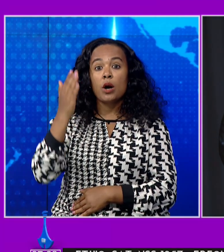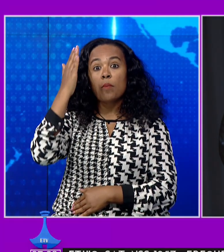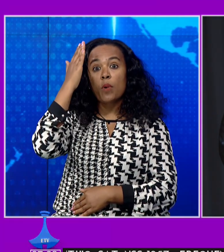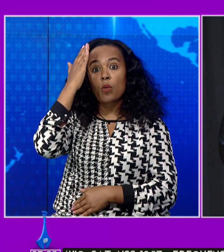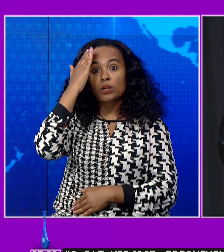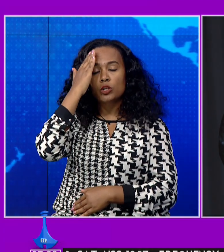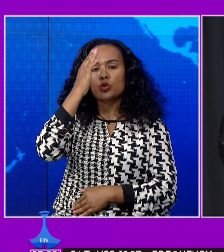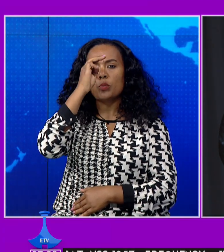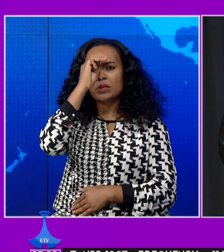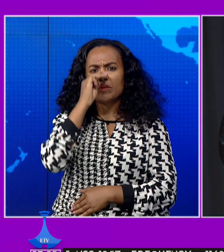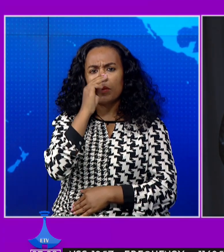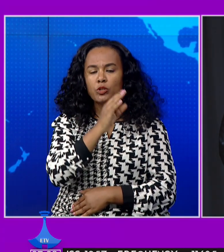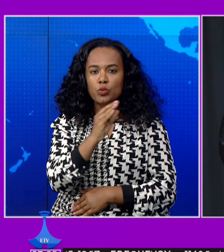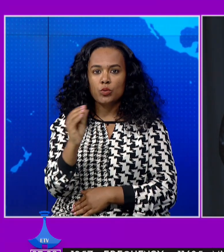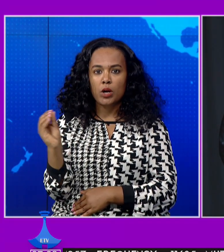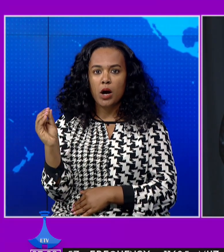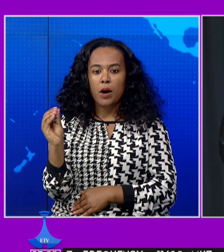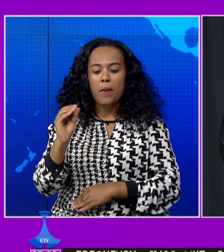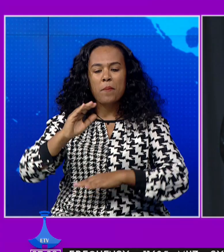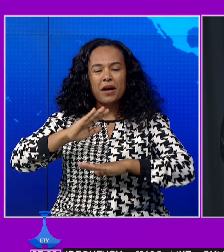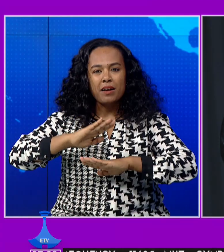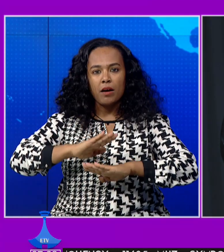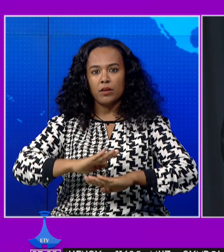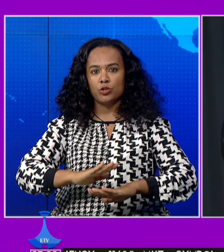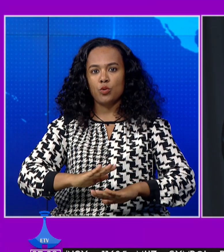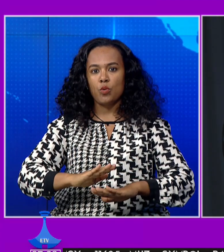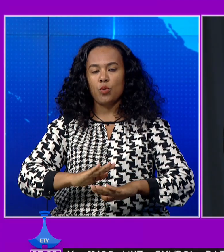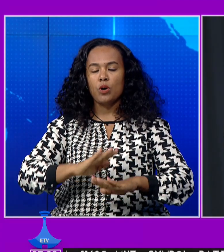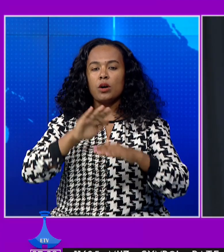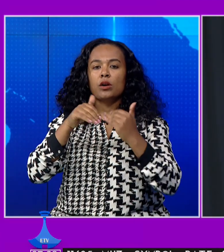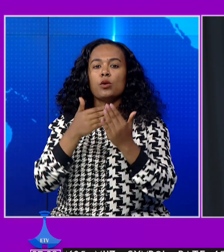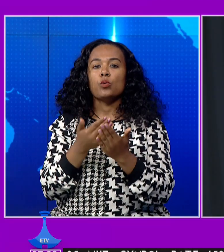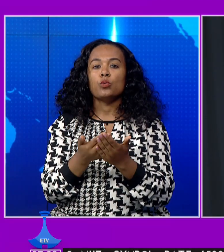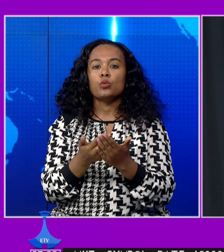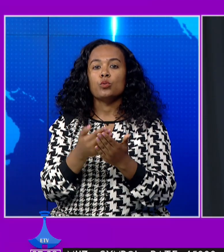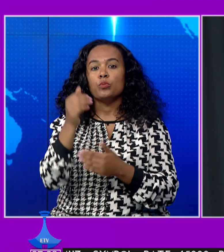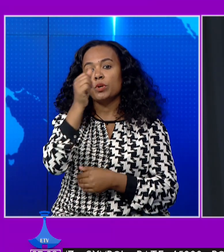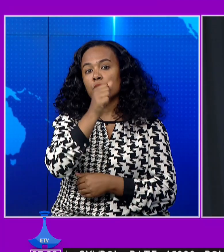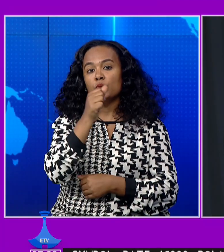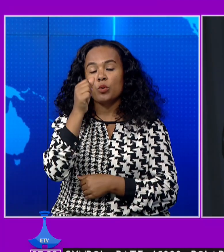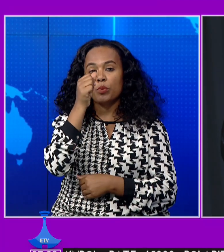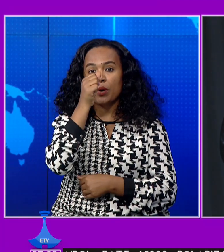በእውቀታቸው በጥበባቸውና በርጋታቸው ለሁሉም ኢትዮጵያዊ